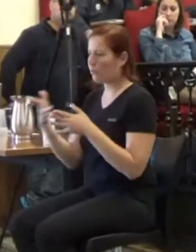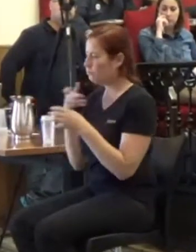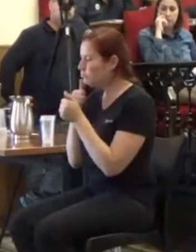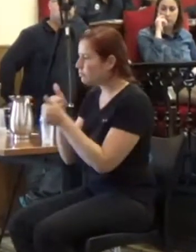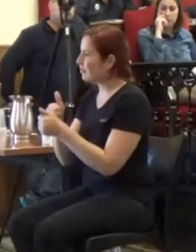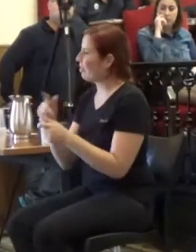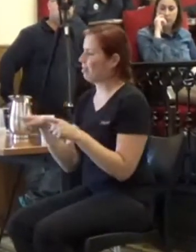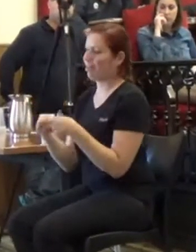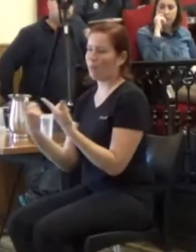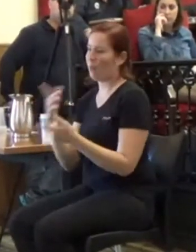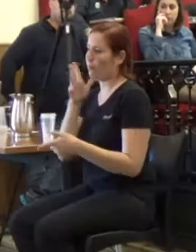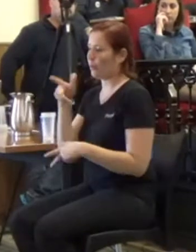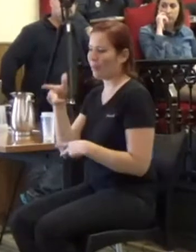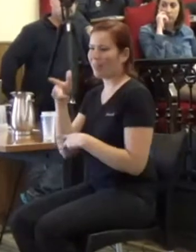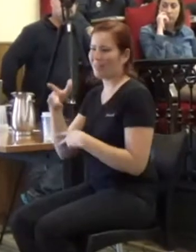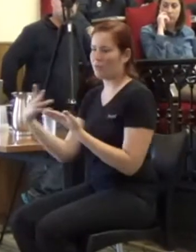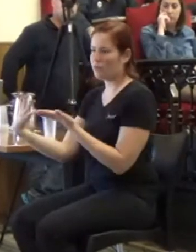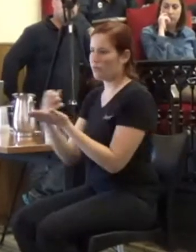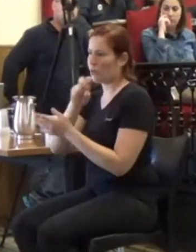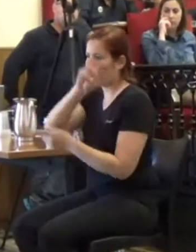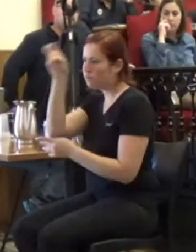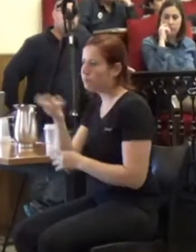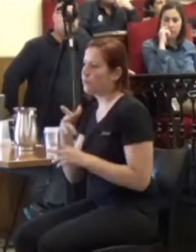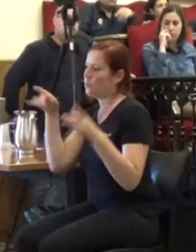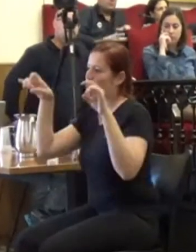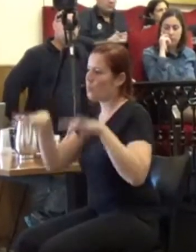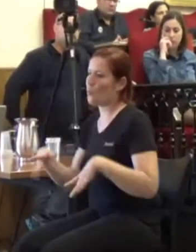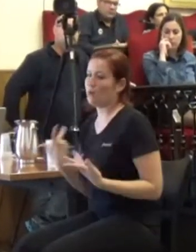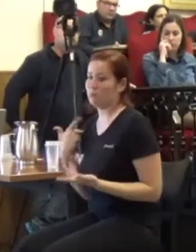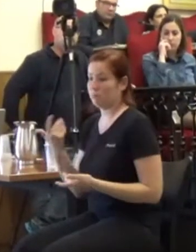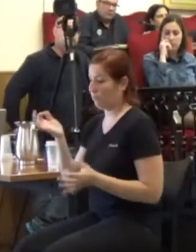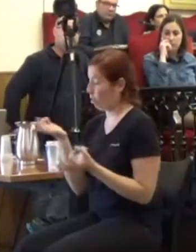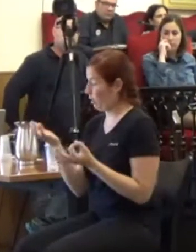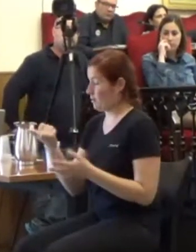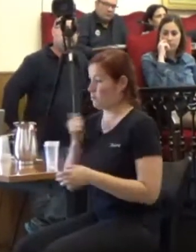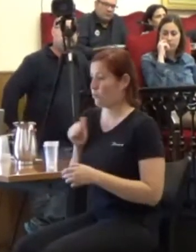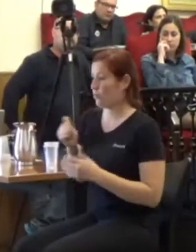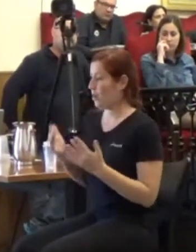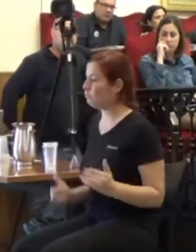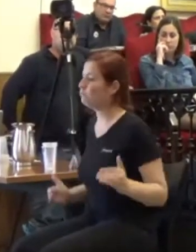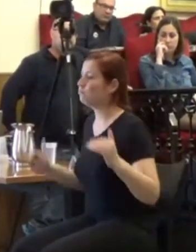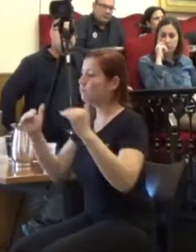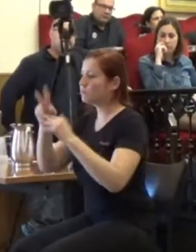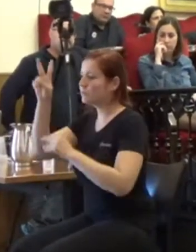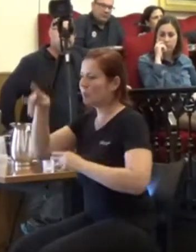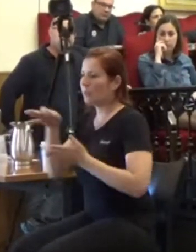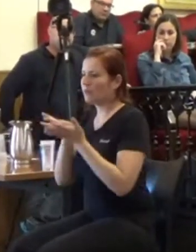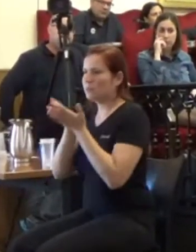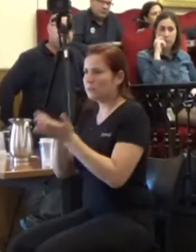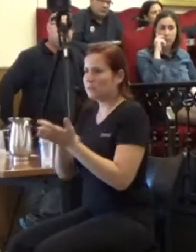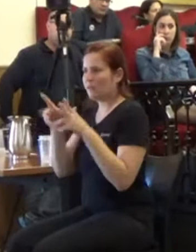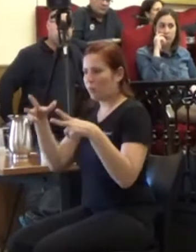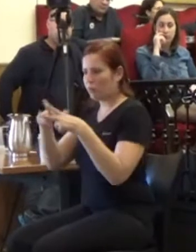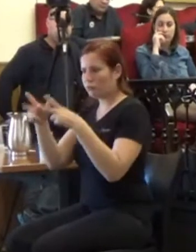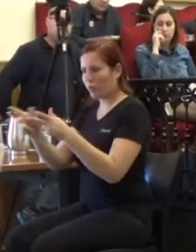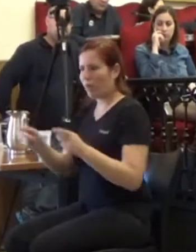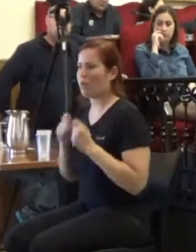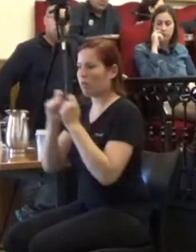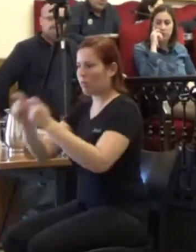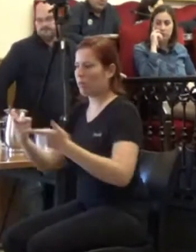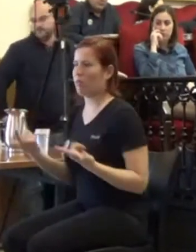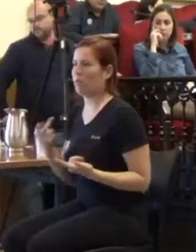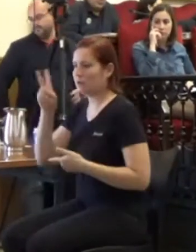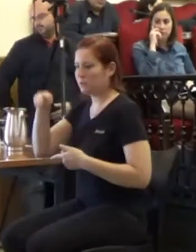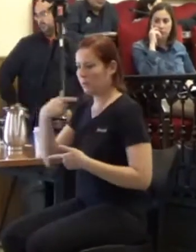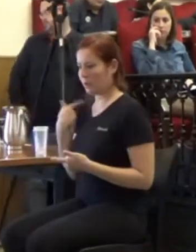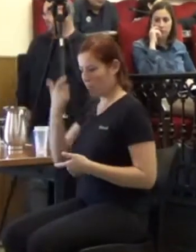respeto son derechos para todos ellos. Merecen tener las mismas oportunidades de dar y ofrecer un servicio a la sociedad dentro de este municipio y desarrollarse